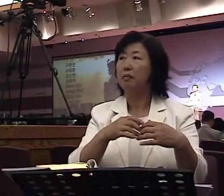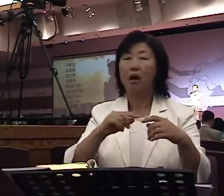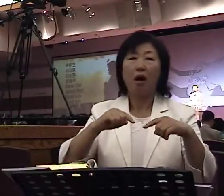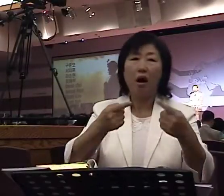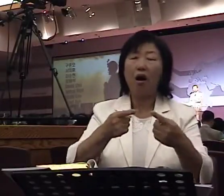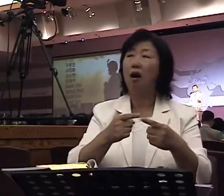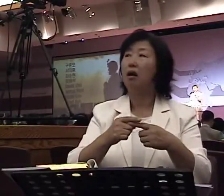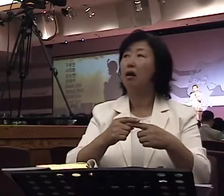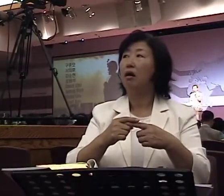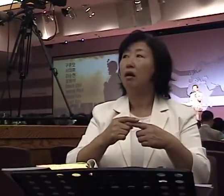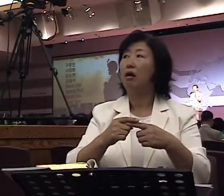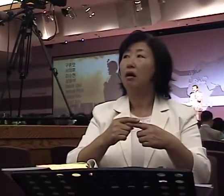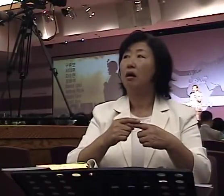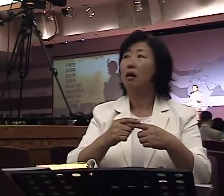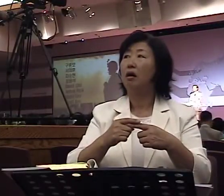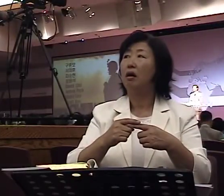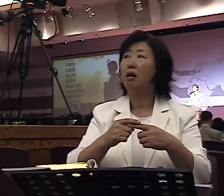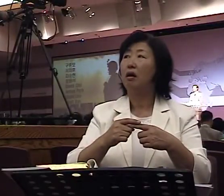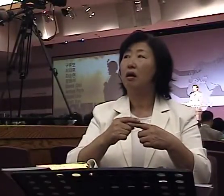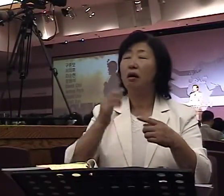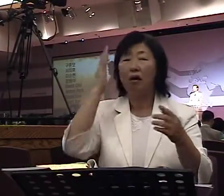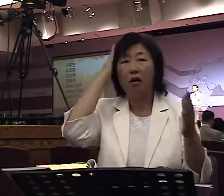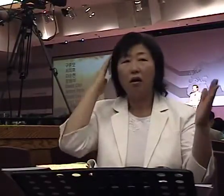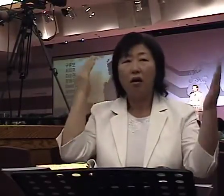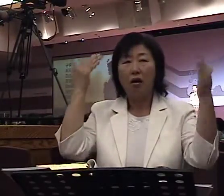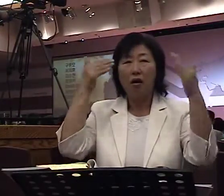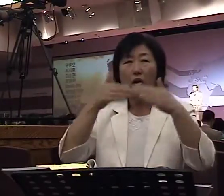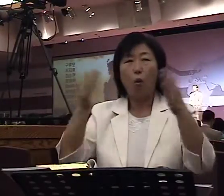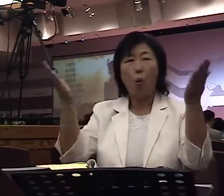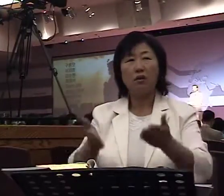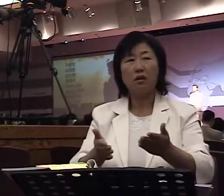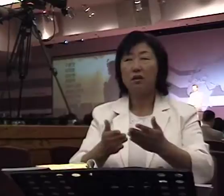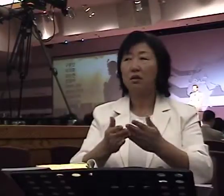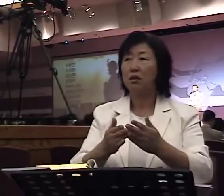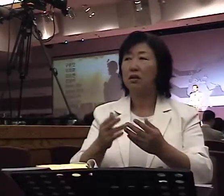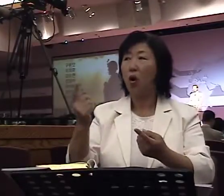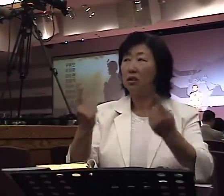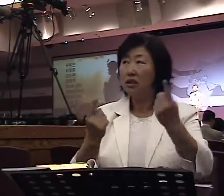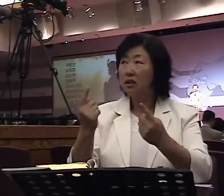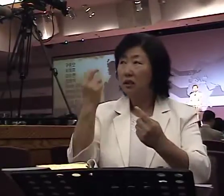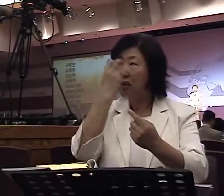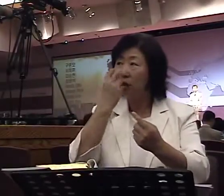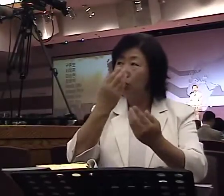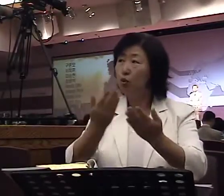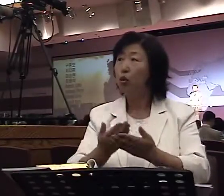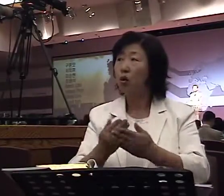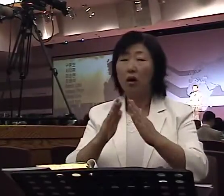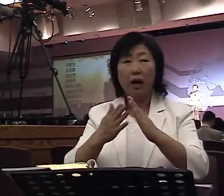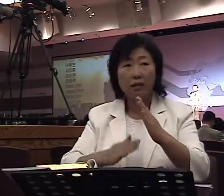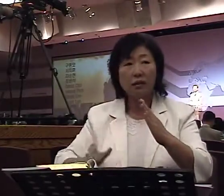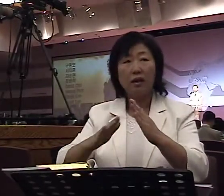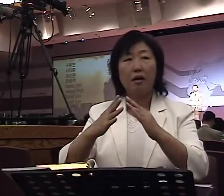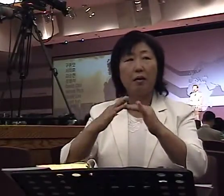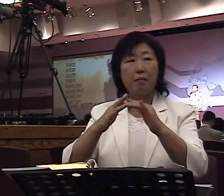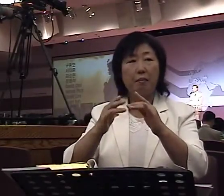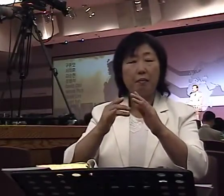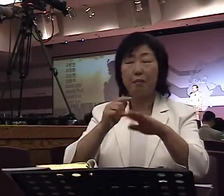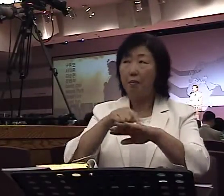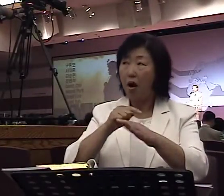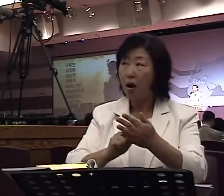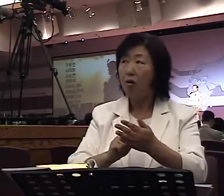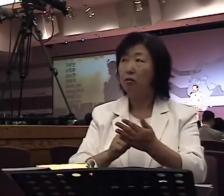음침한 골짜기에서도 우리를 지켜주시는 하나님의 손길이 이 형제들과 함께 하실 수 있도록 그리고 가정의 마음을 주님께서